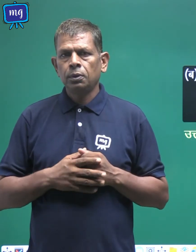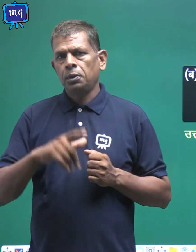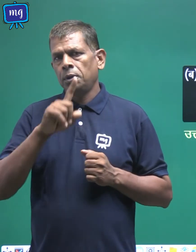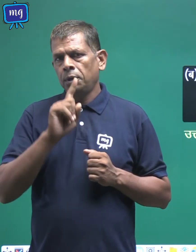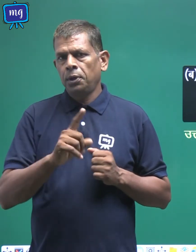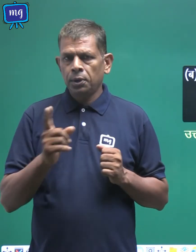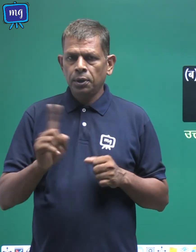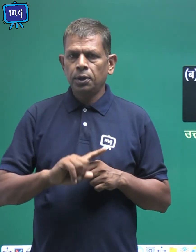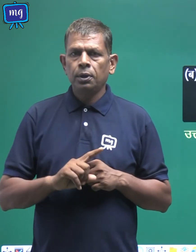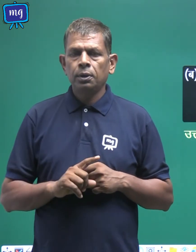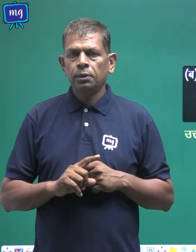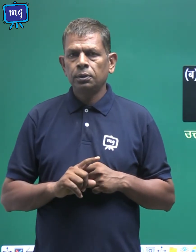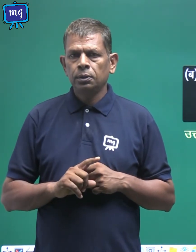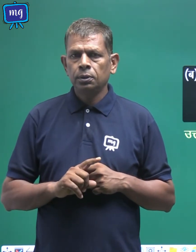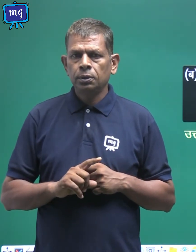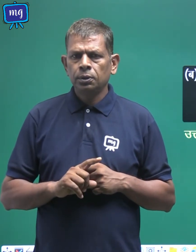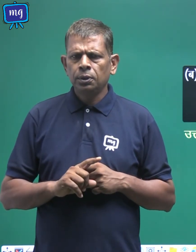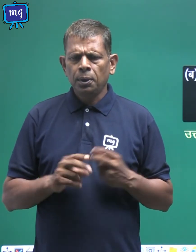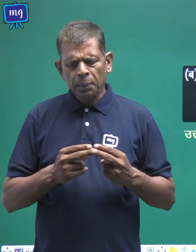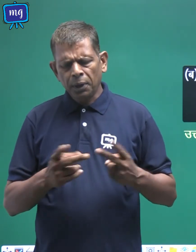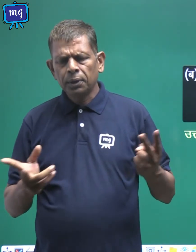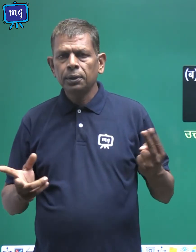एक ही किस्म के